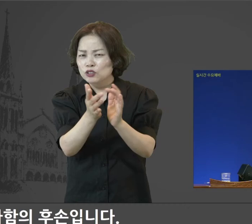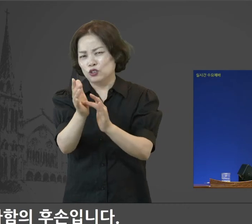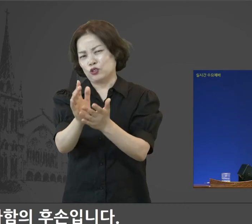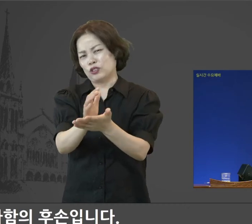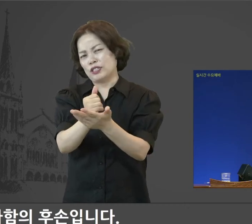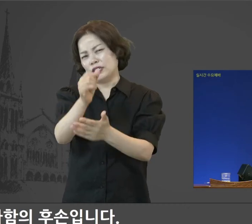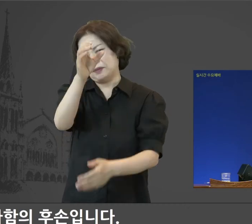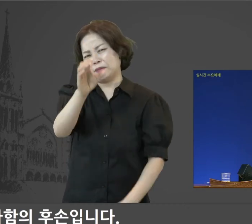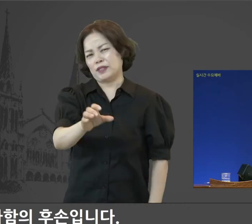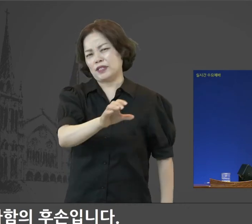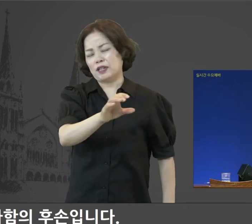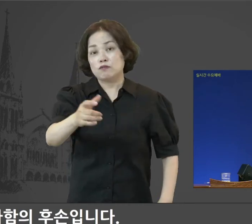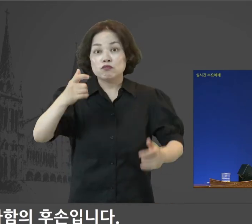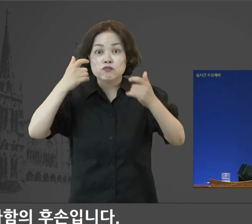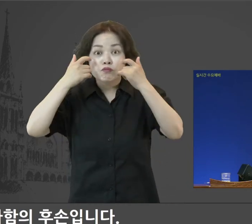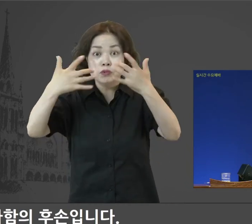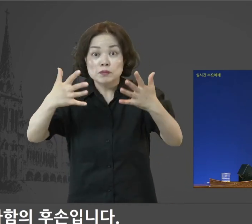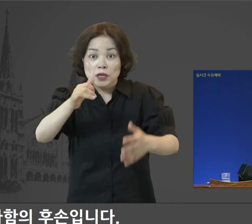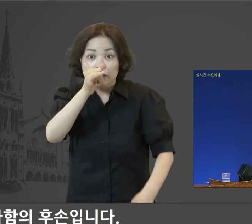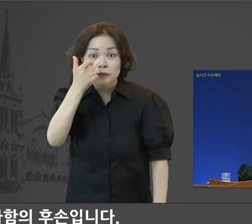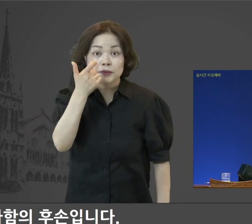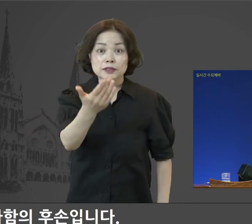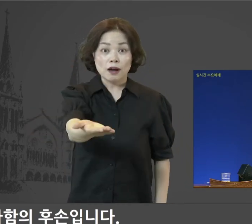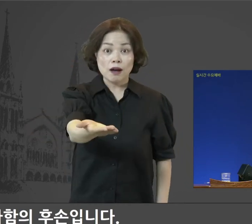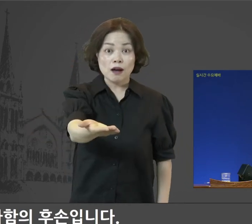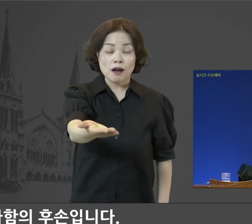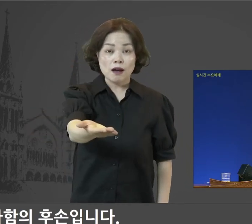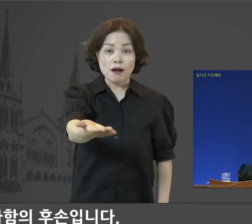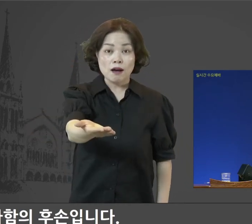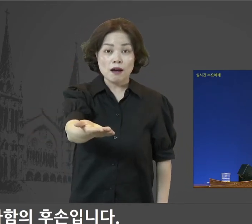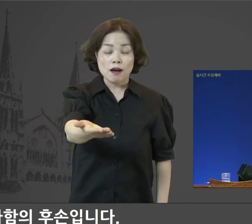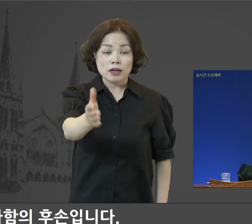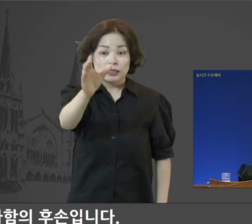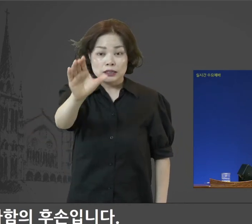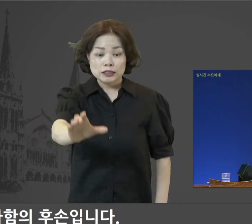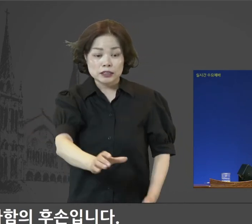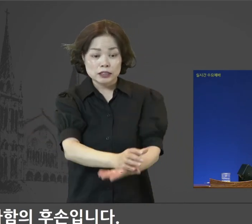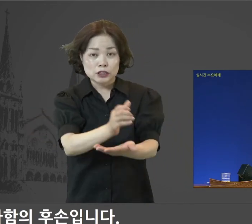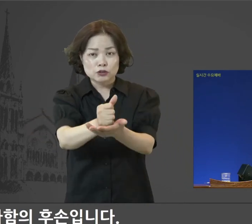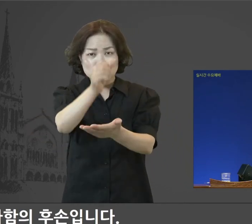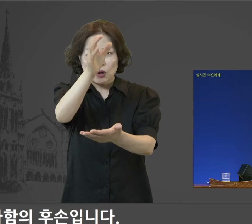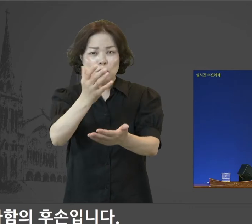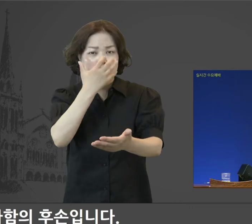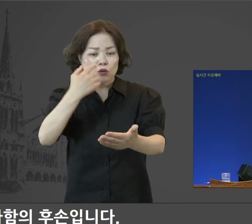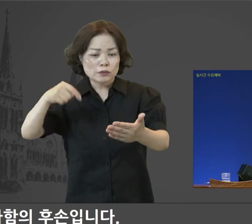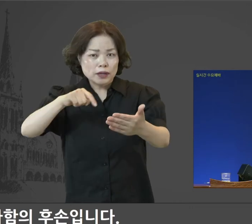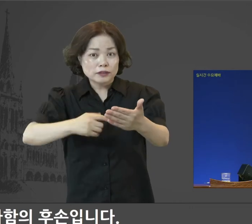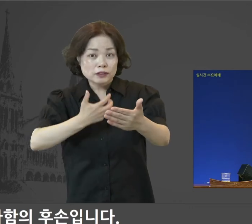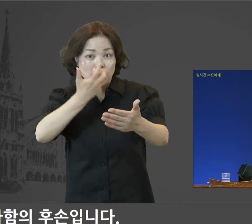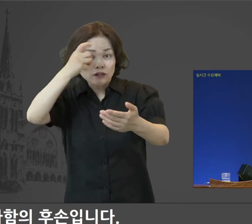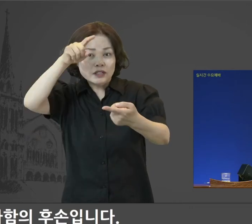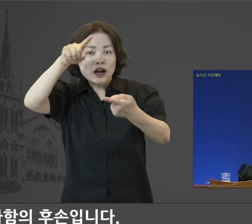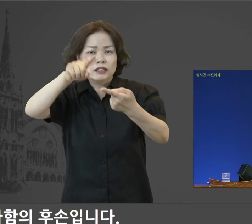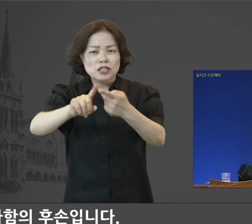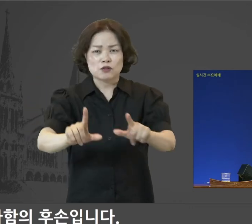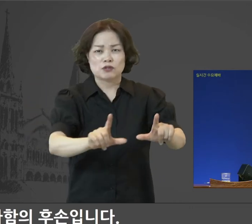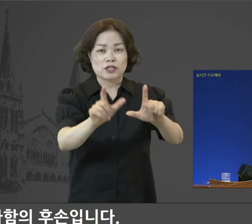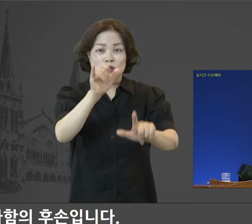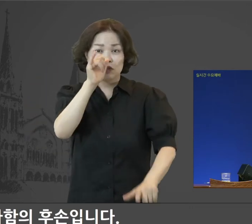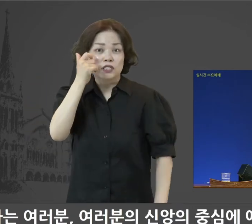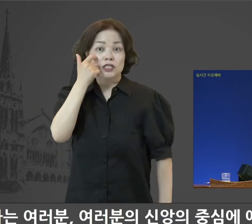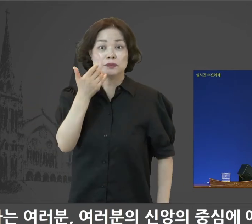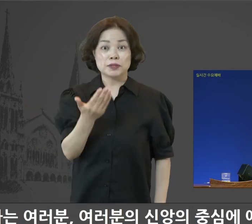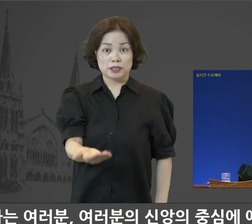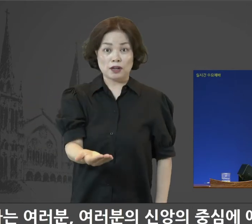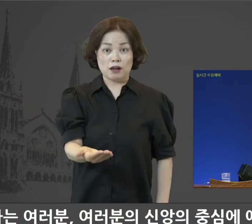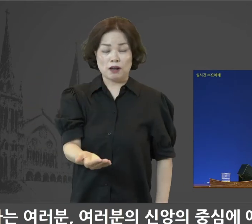그리스도의 십자가가 분명히 서 있습니까? 그리스도의 십자가의 복음 안에서 성령을 따라 살고 계십니까?